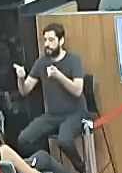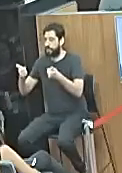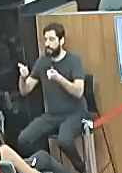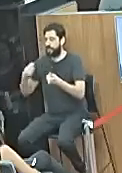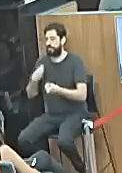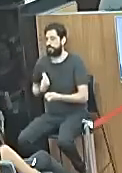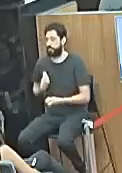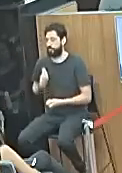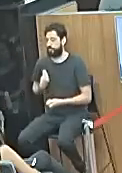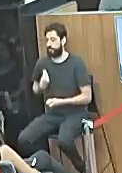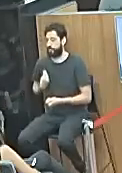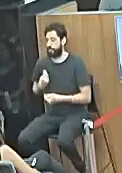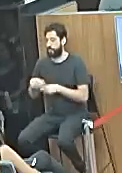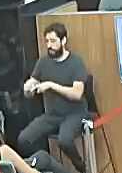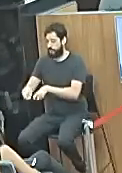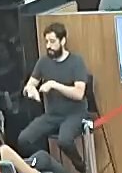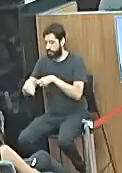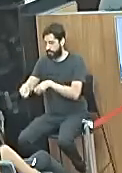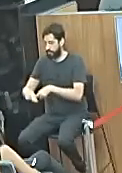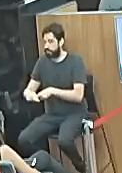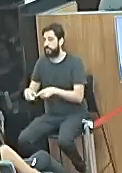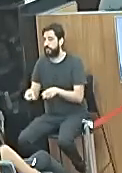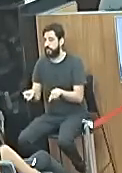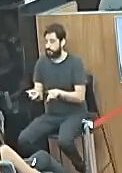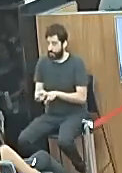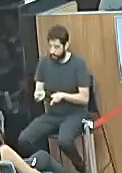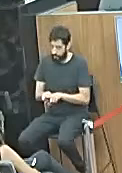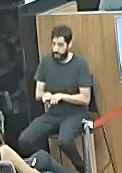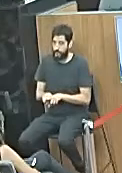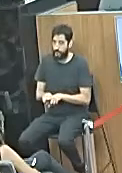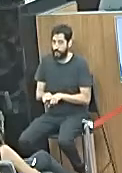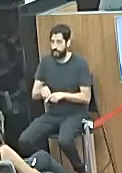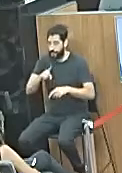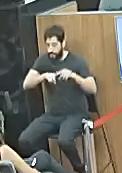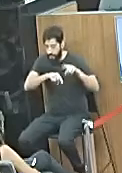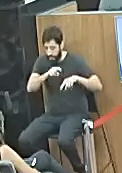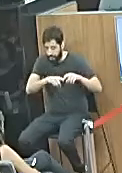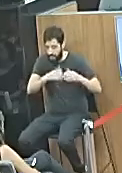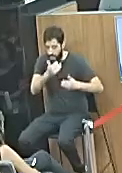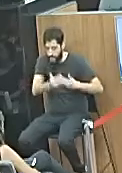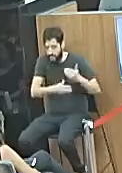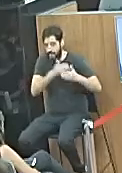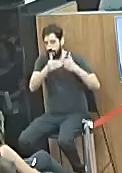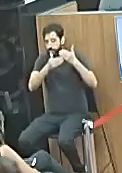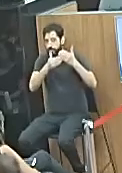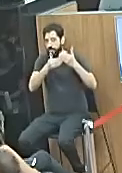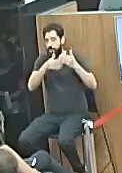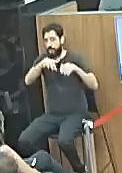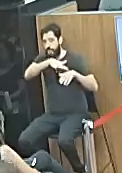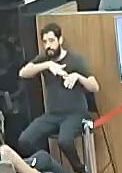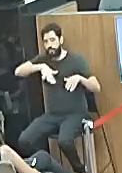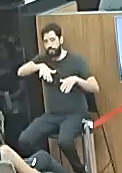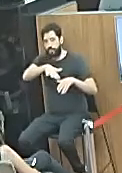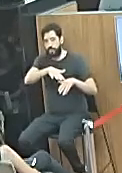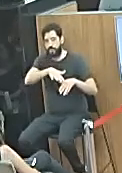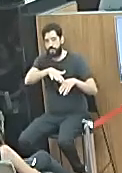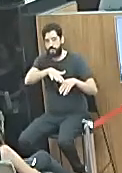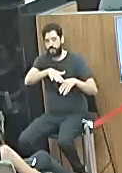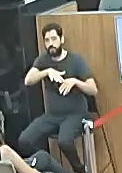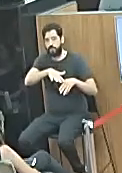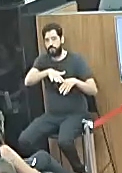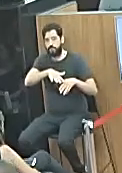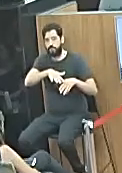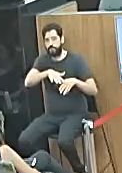no campo bem como dos produtos e do desenvolvimento regional em parceria